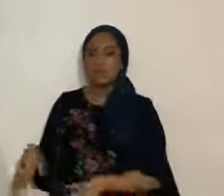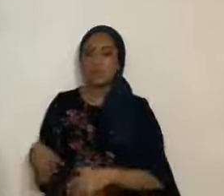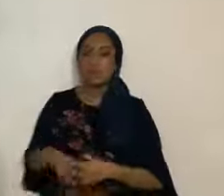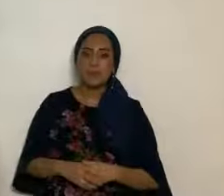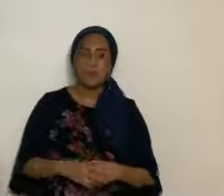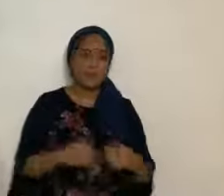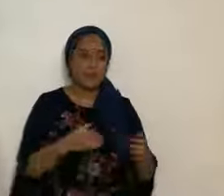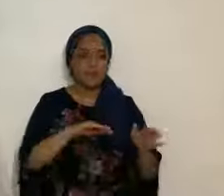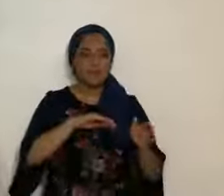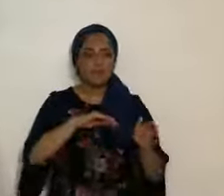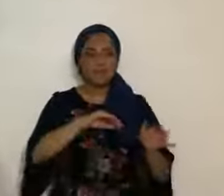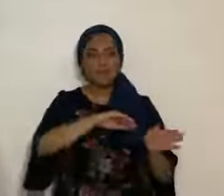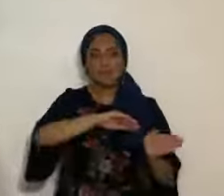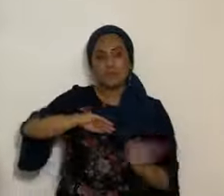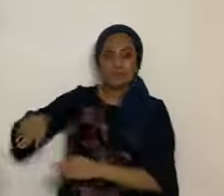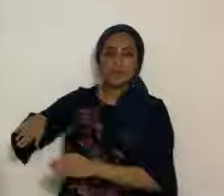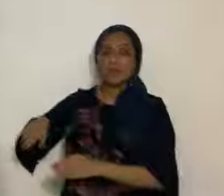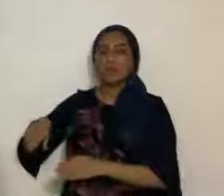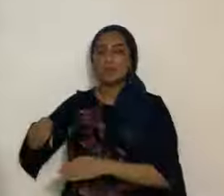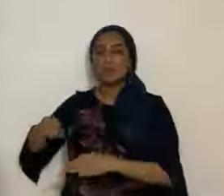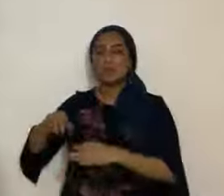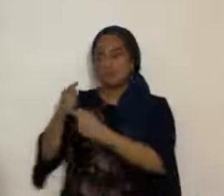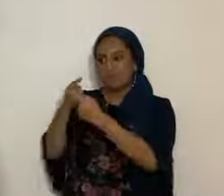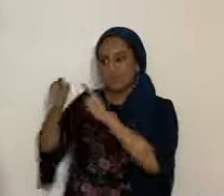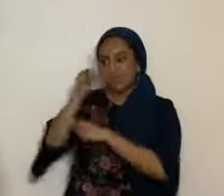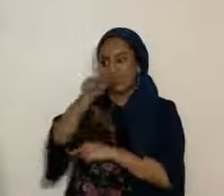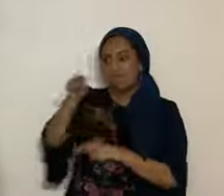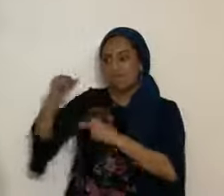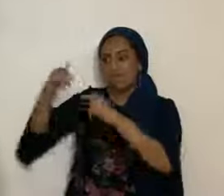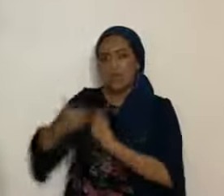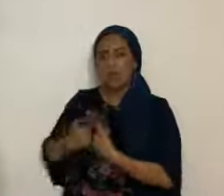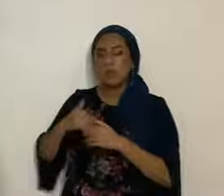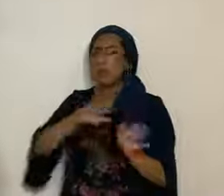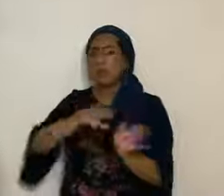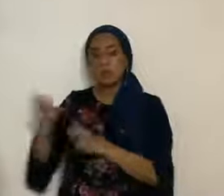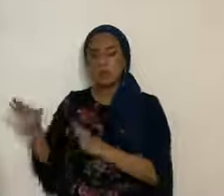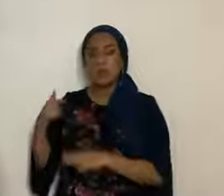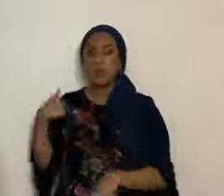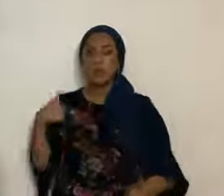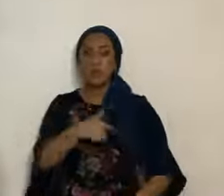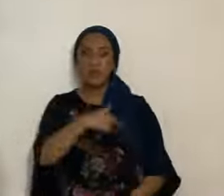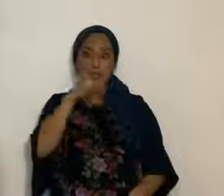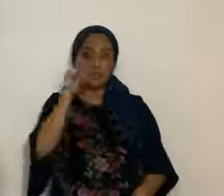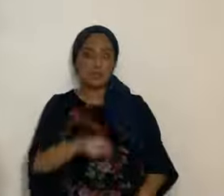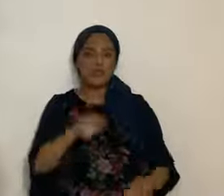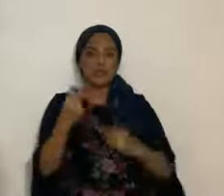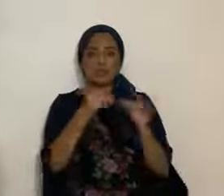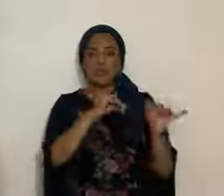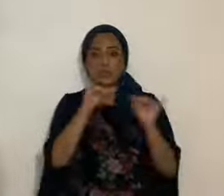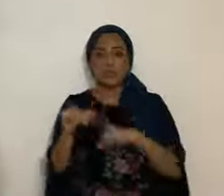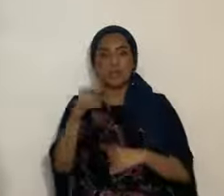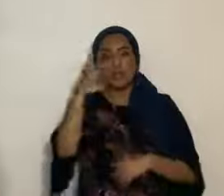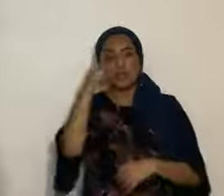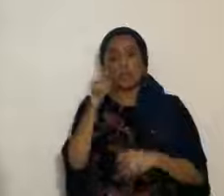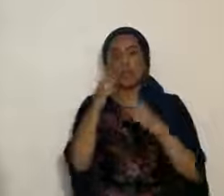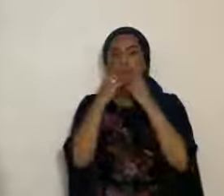lado el dedo señalador, cosa que necesitamos hacer nosotros para valorar el privilegio